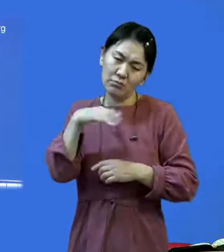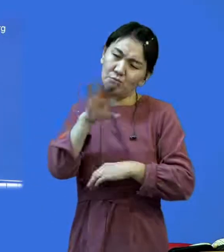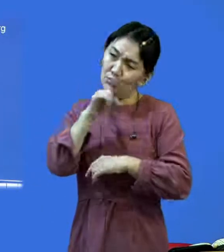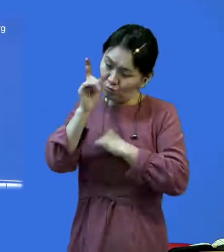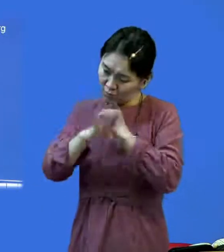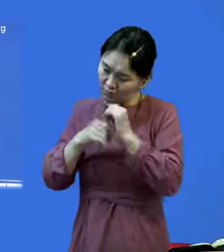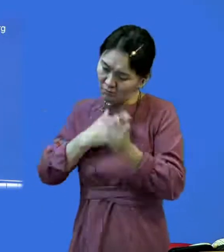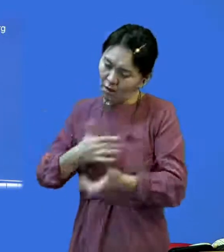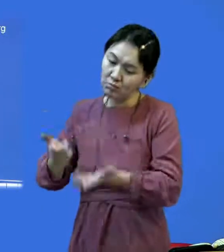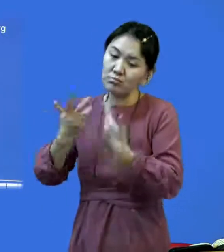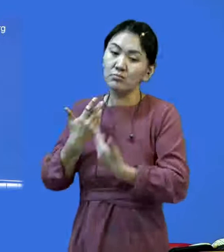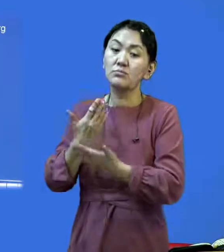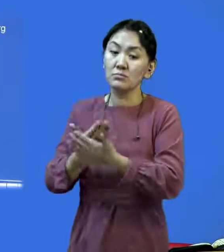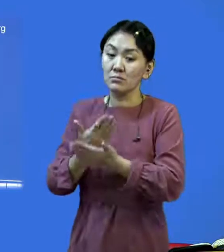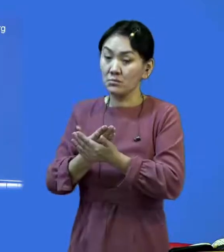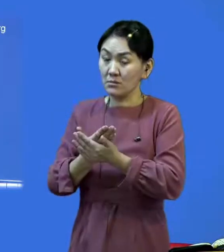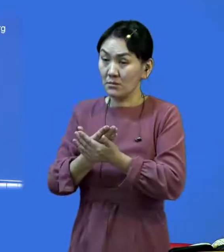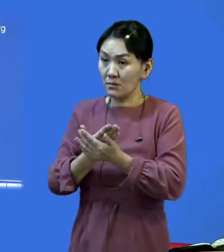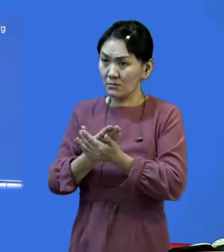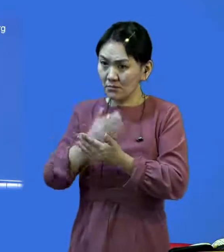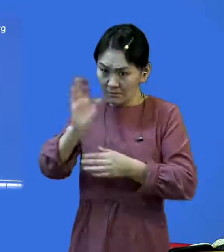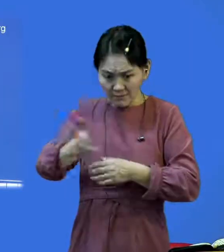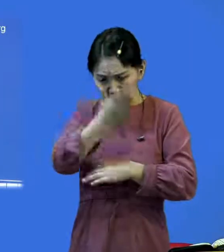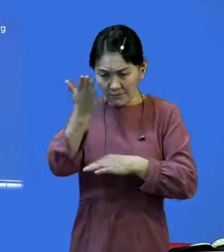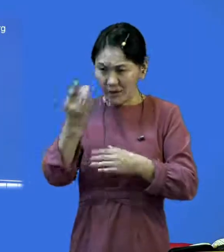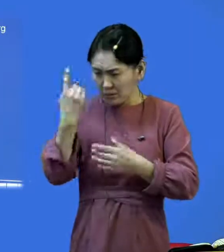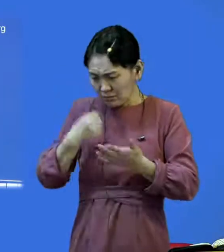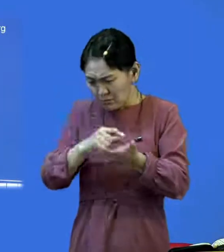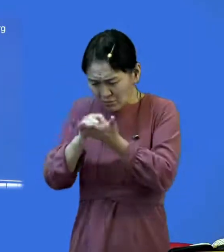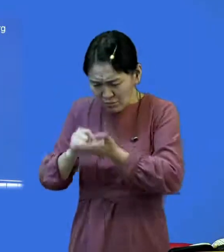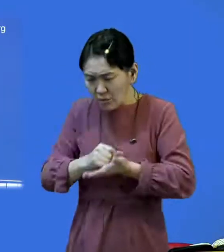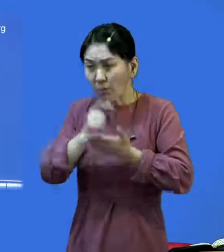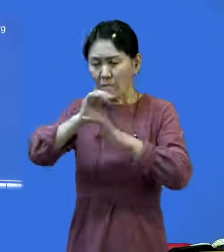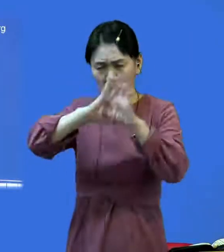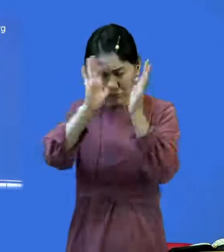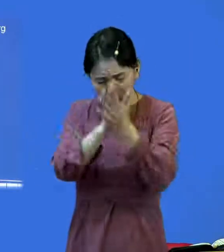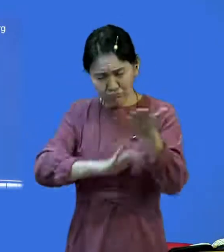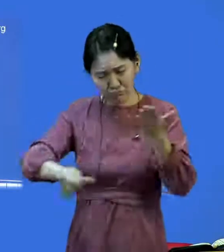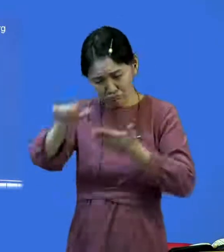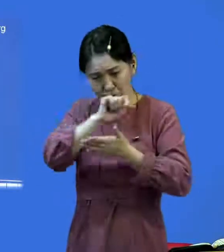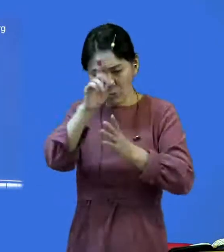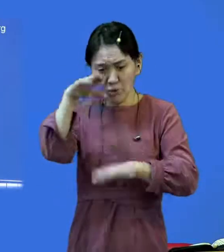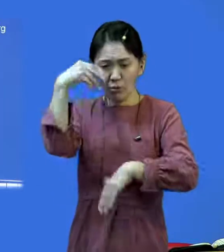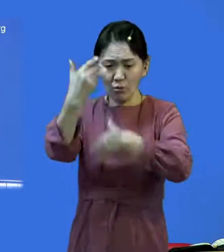хайрлаач. Тэгэхээр бид бүхэнд хэрэгтэй бүх зүйлийг Бурхан бидэнд өгөөд байна.